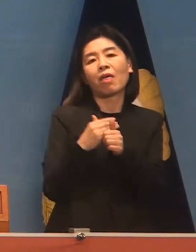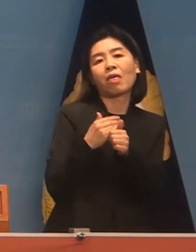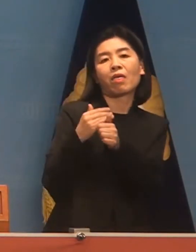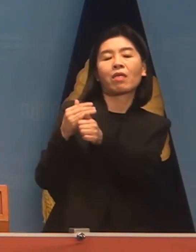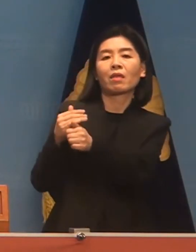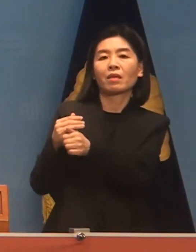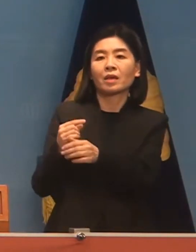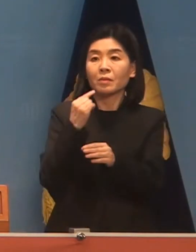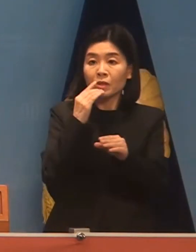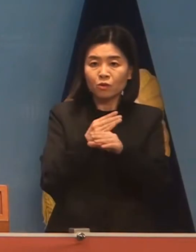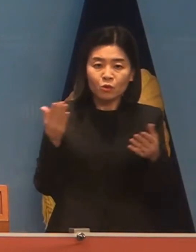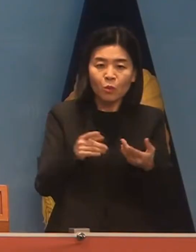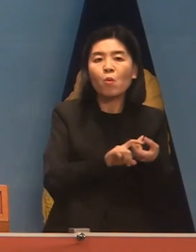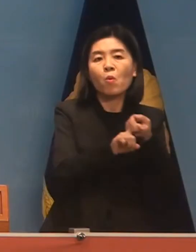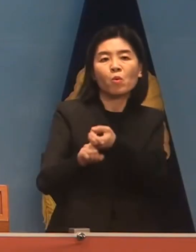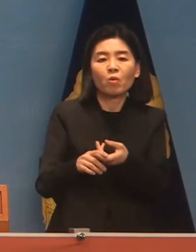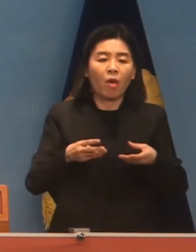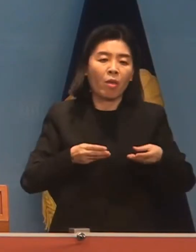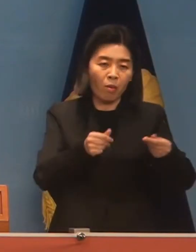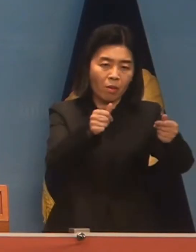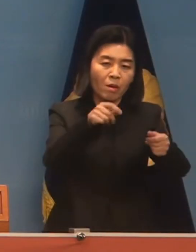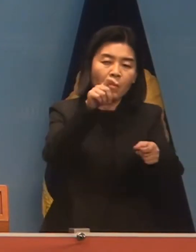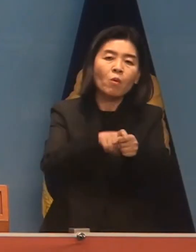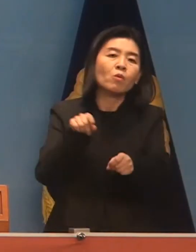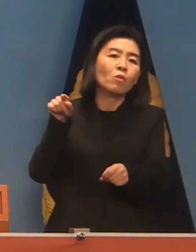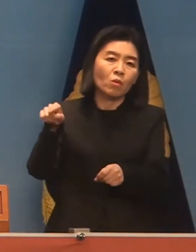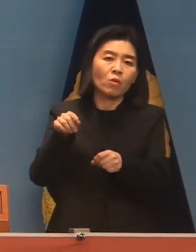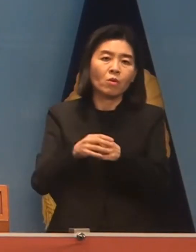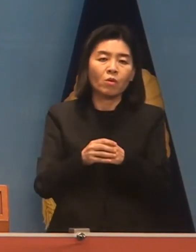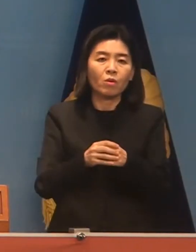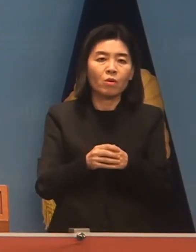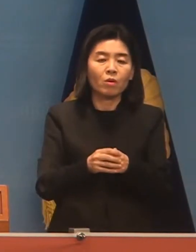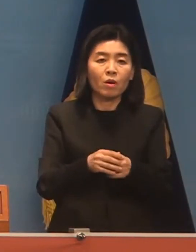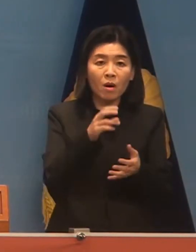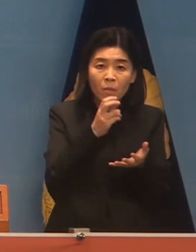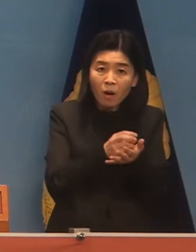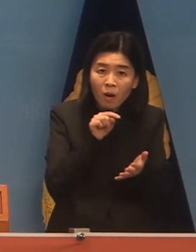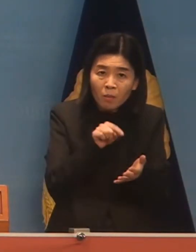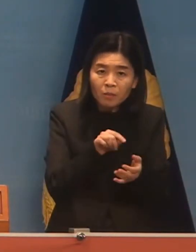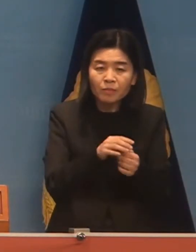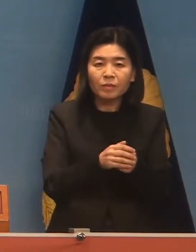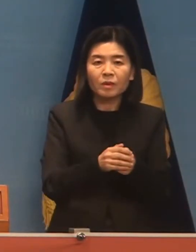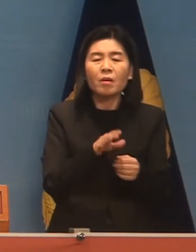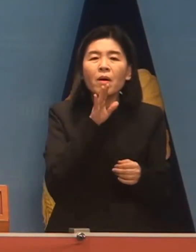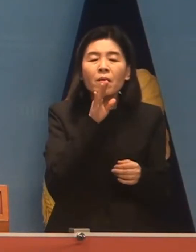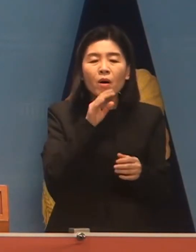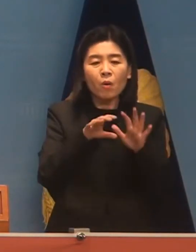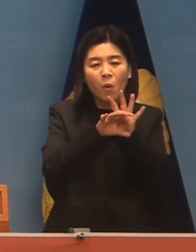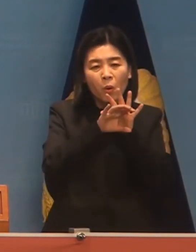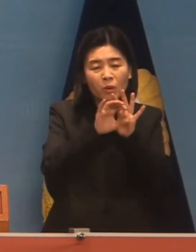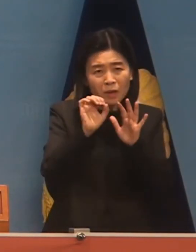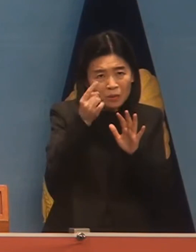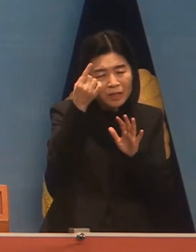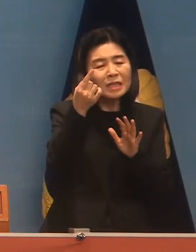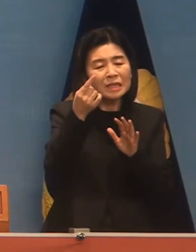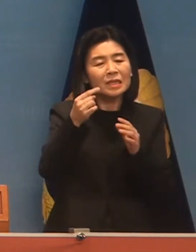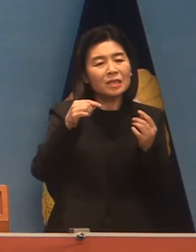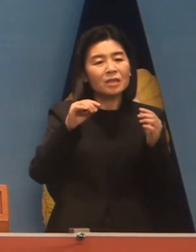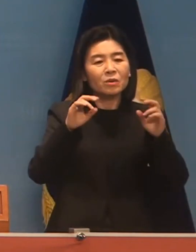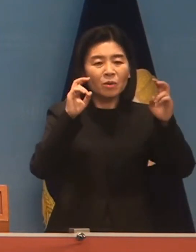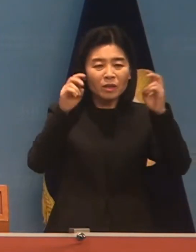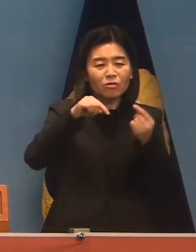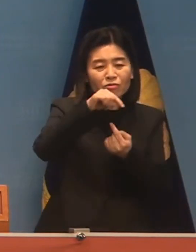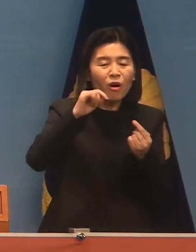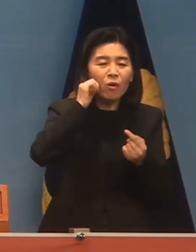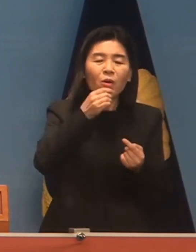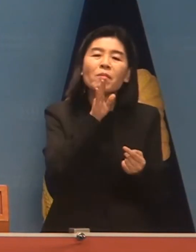민주노조 말살을 위해서였습니다. 법은 코로나로 인한 경영은 어려웠던 게 사실이므로 해고가 정당하다고